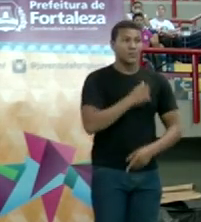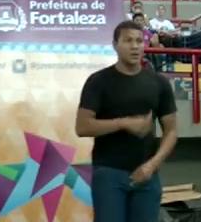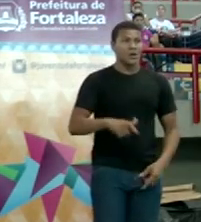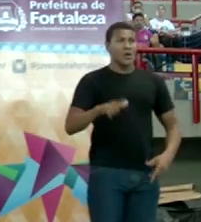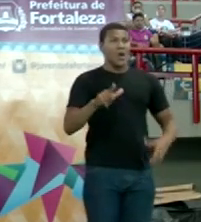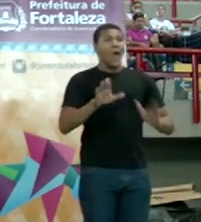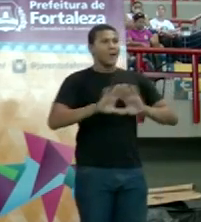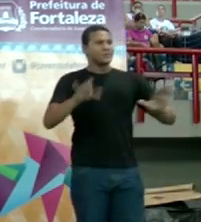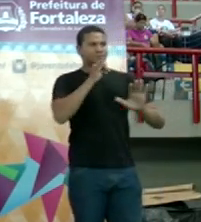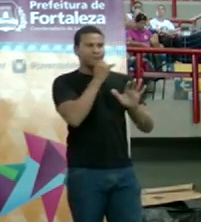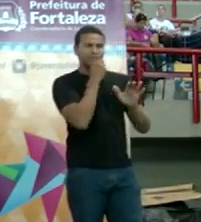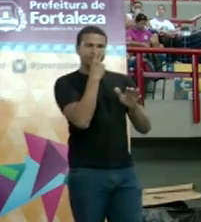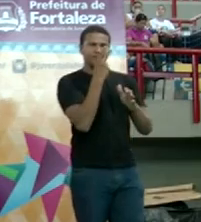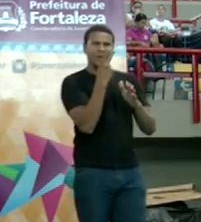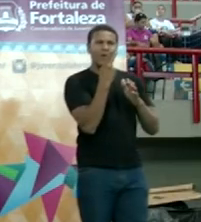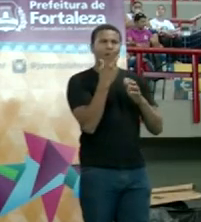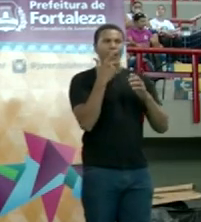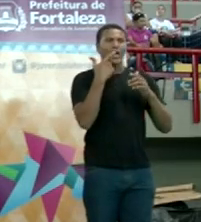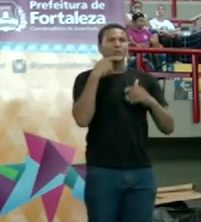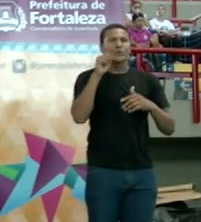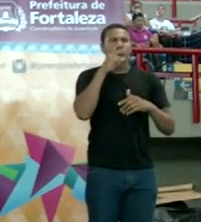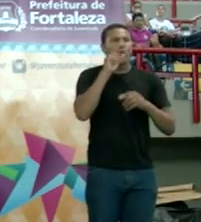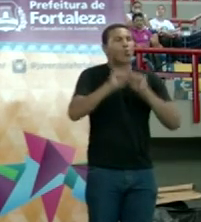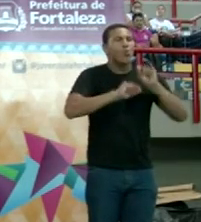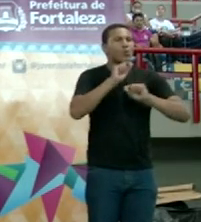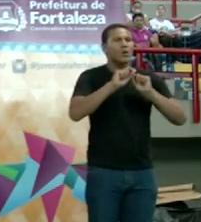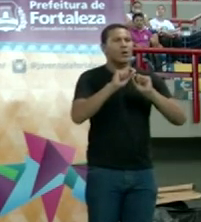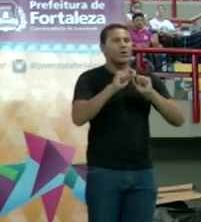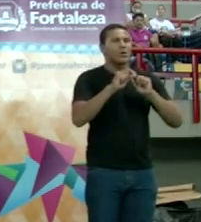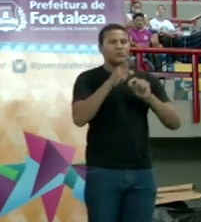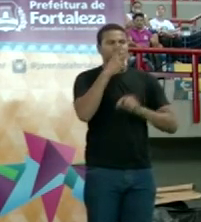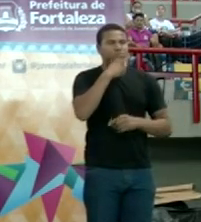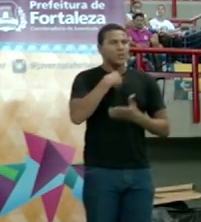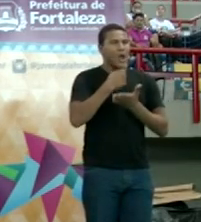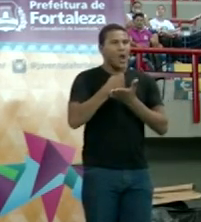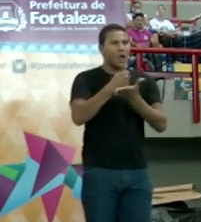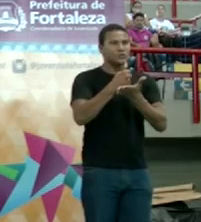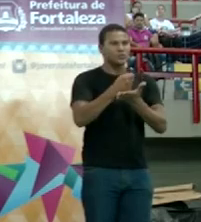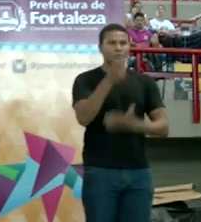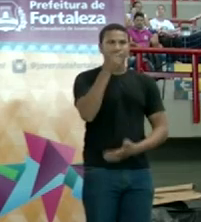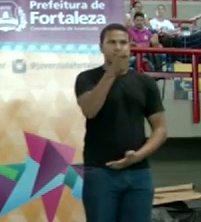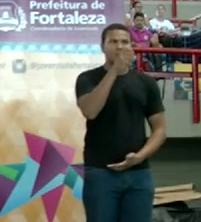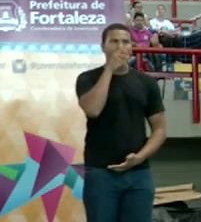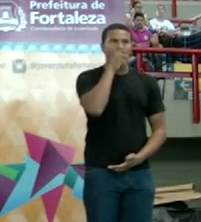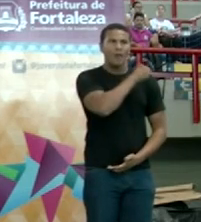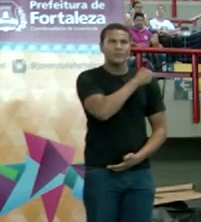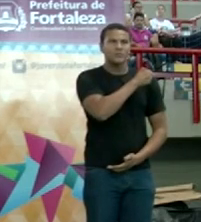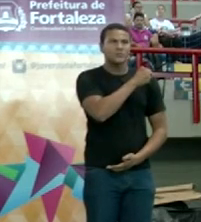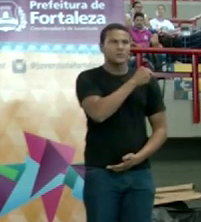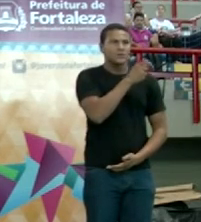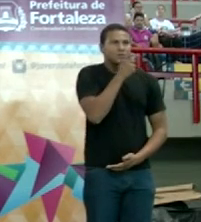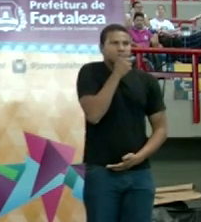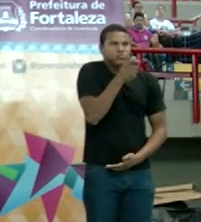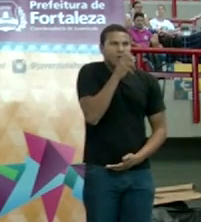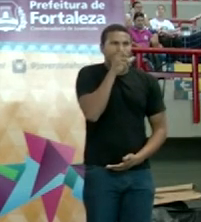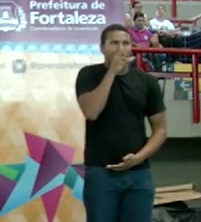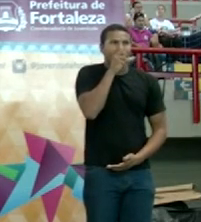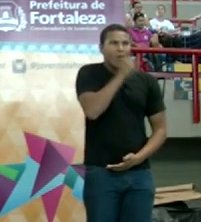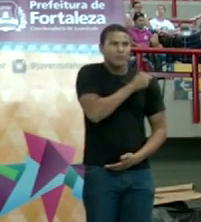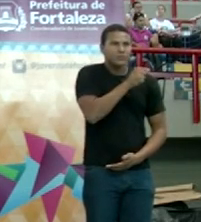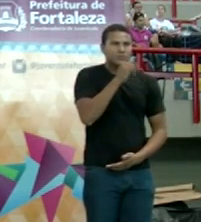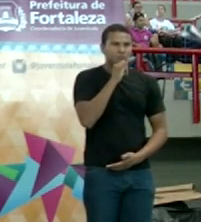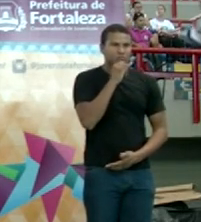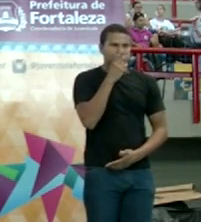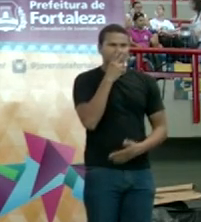foi criada com o propósito de ajudar a conversação ser possível